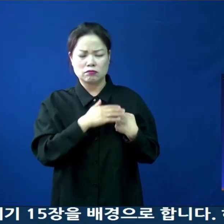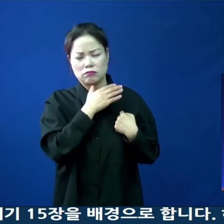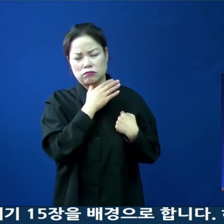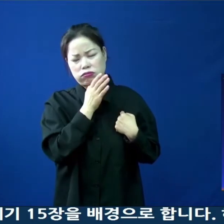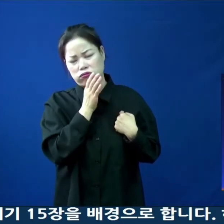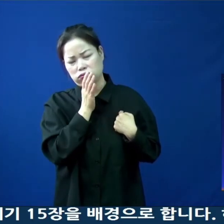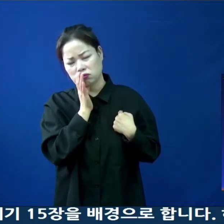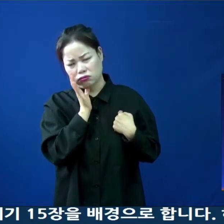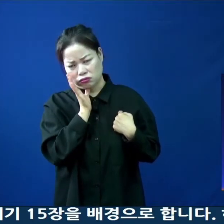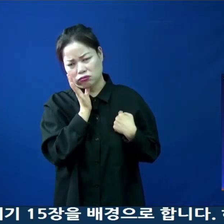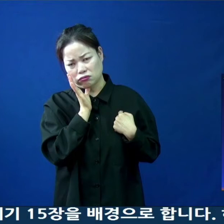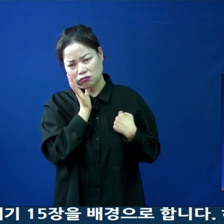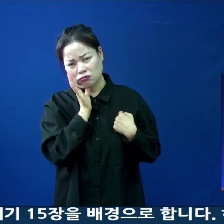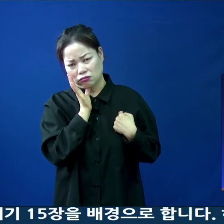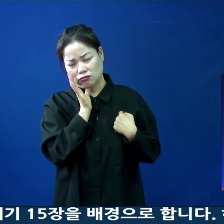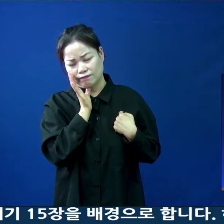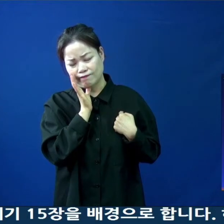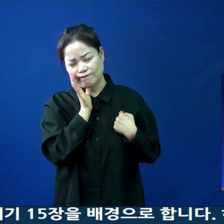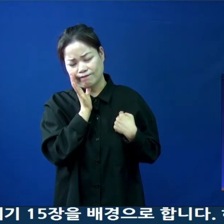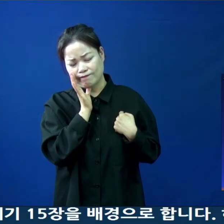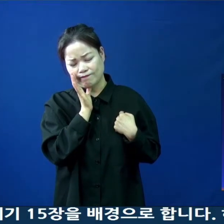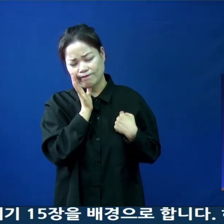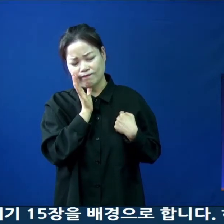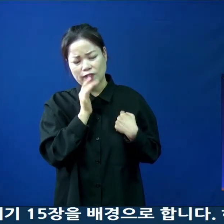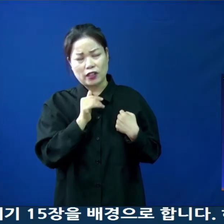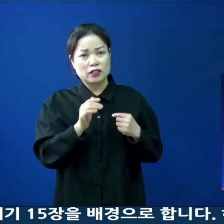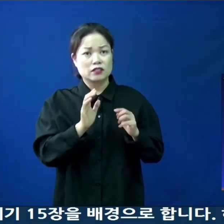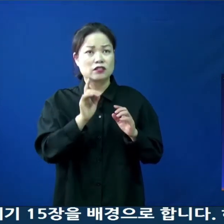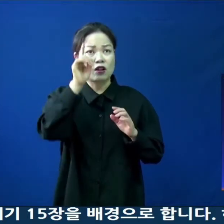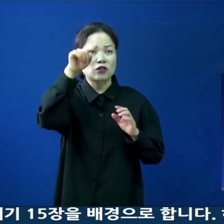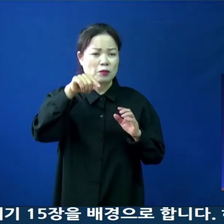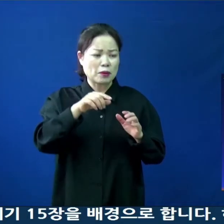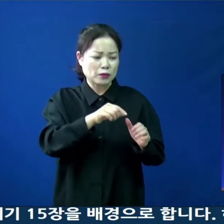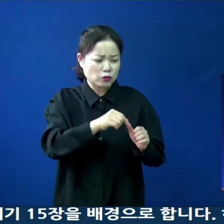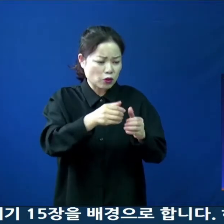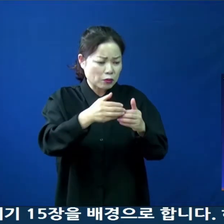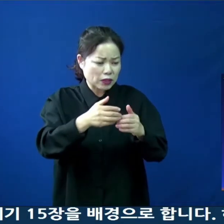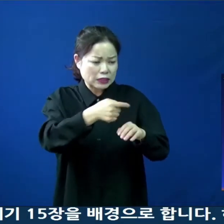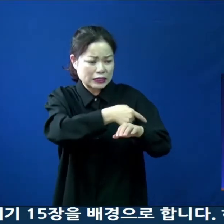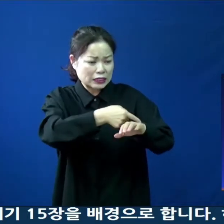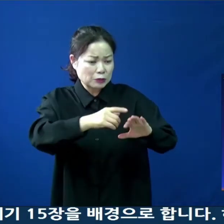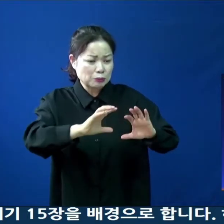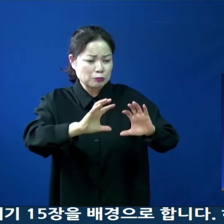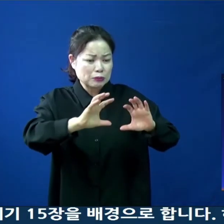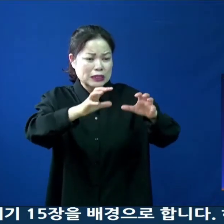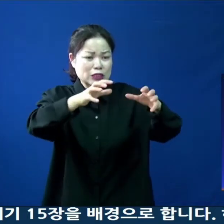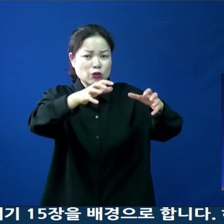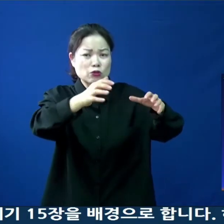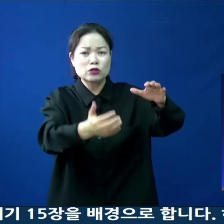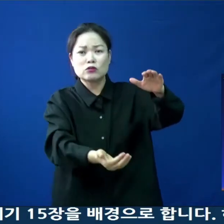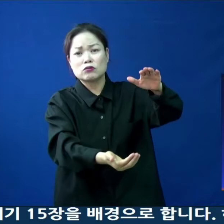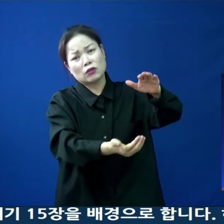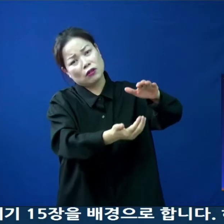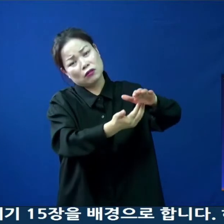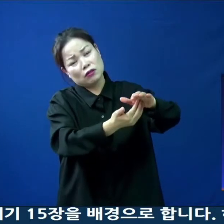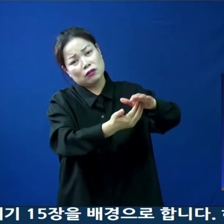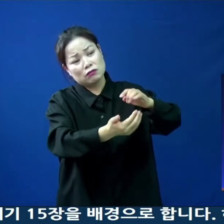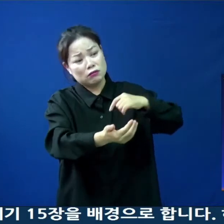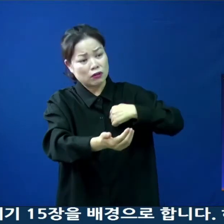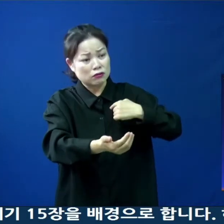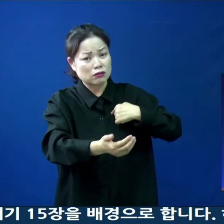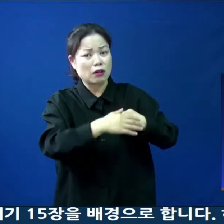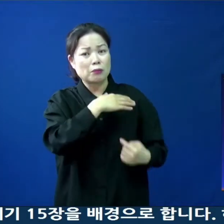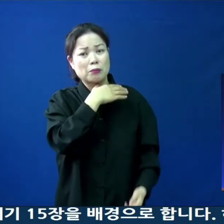들었고 자신의 씨를 통해서 천하 만민이 구원을 받고 큰 민족을 이루겠다 말씀하셨지만 자신은